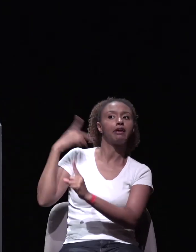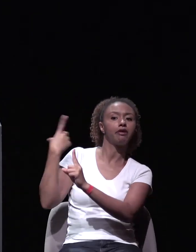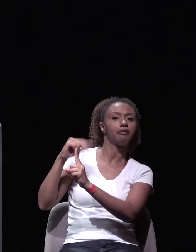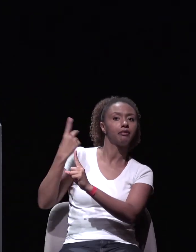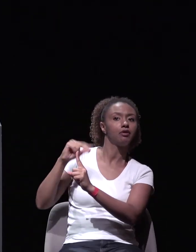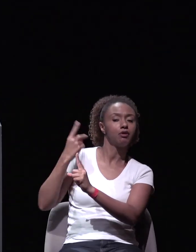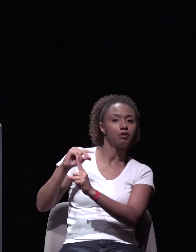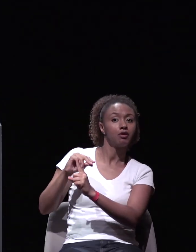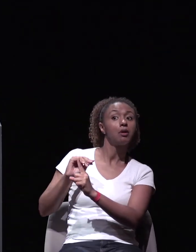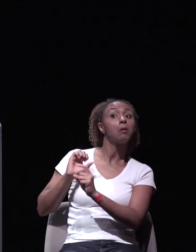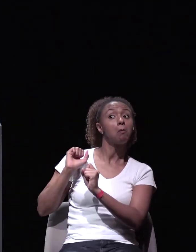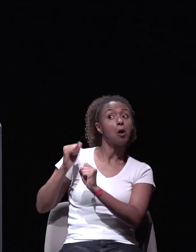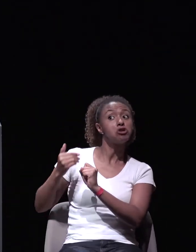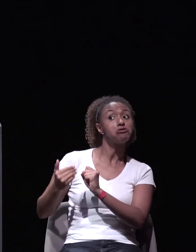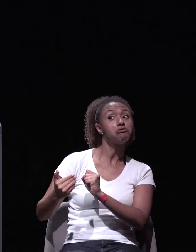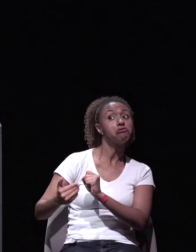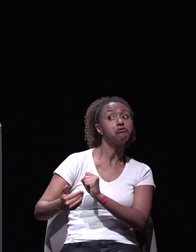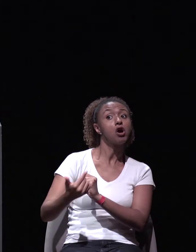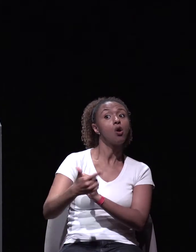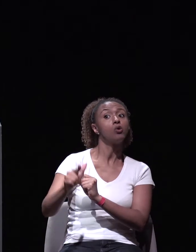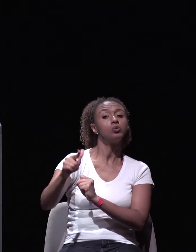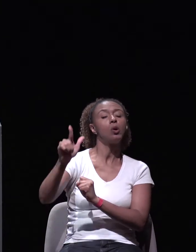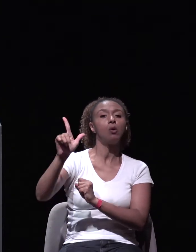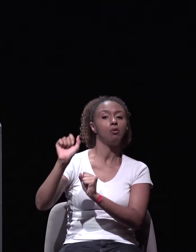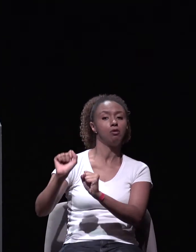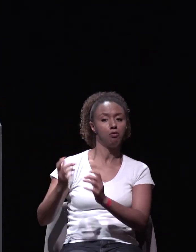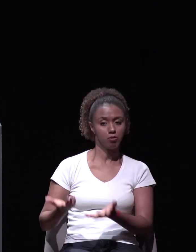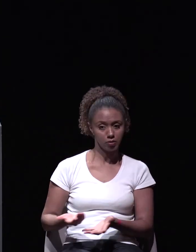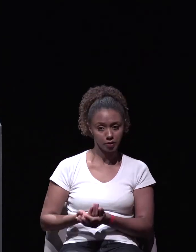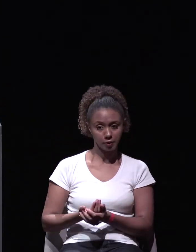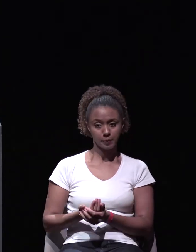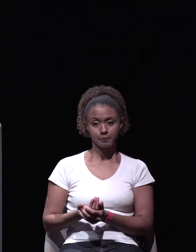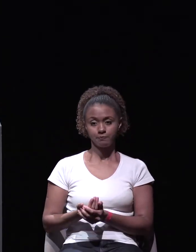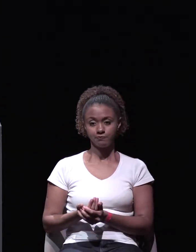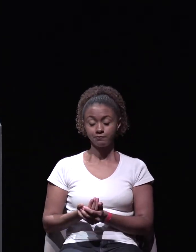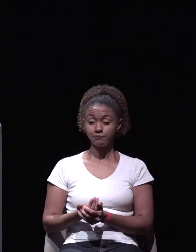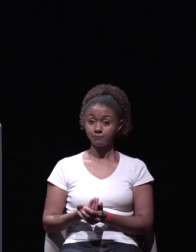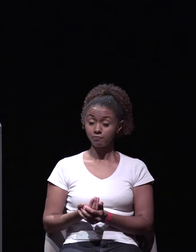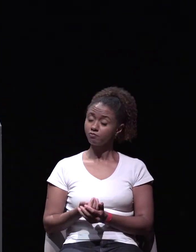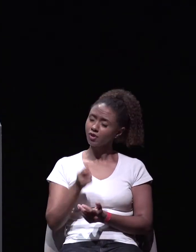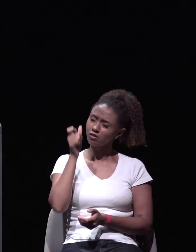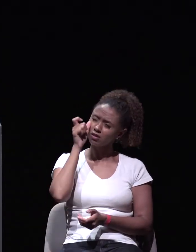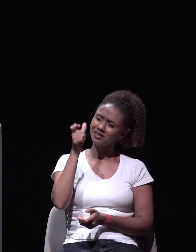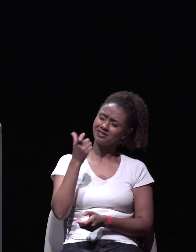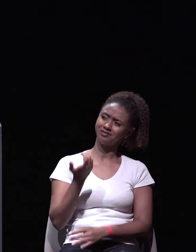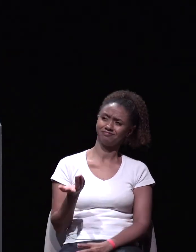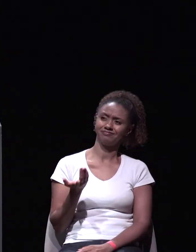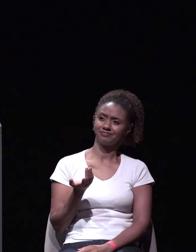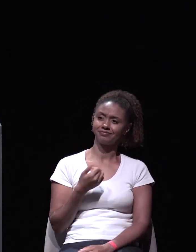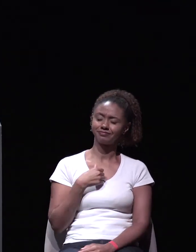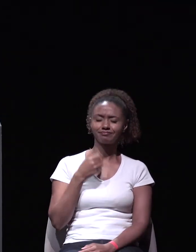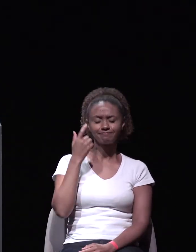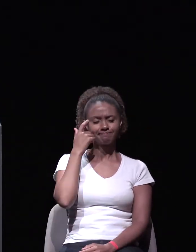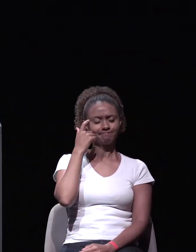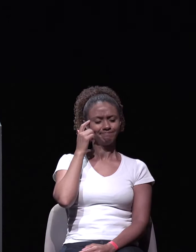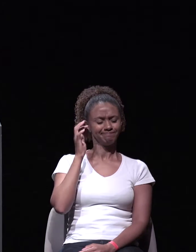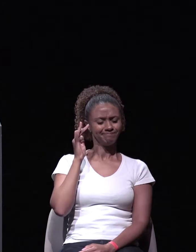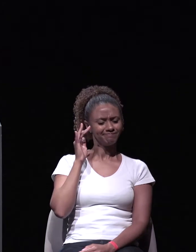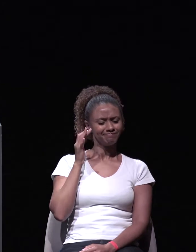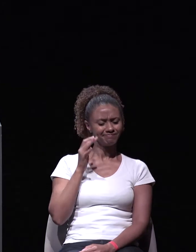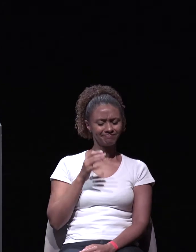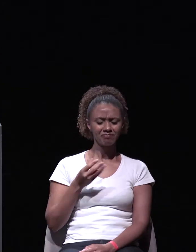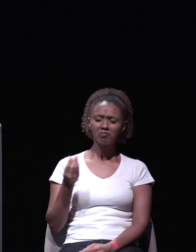de que poderá haver outros, né? E é interessante se a gente pensa, né, que o que possibilita um